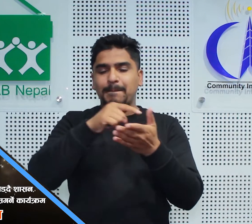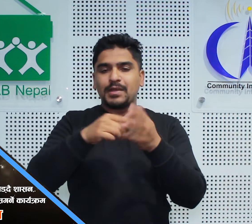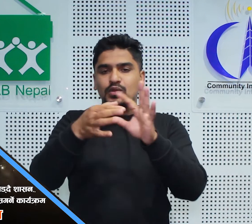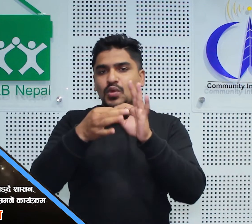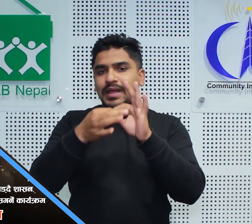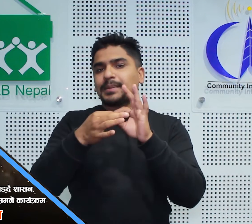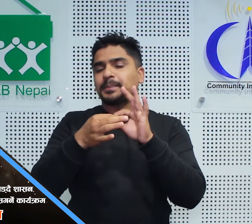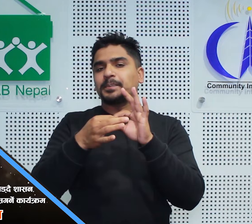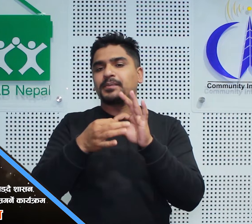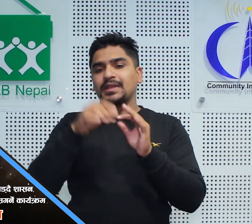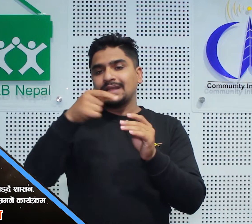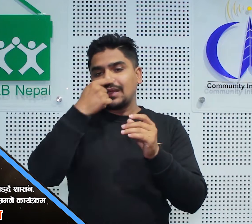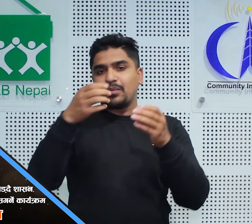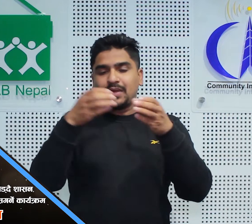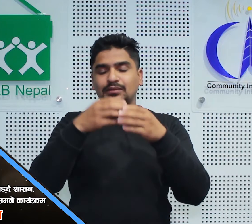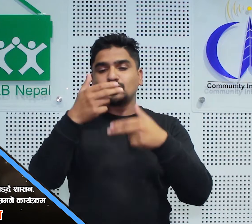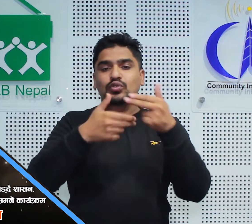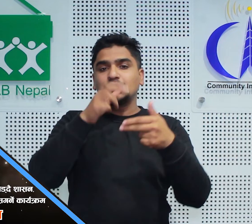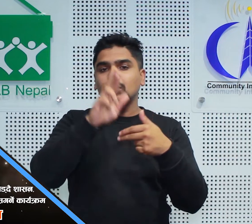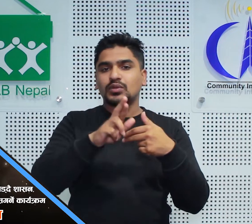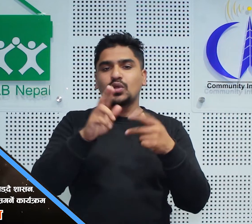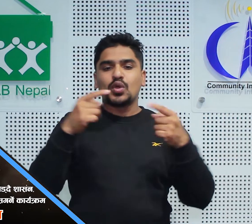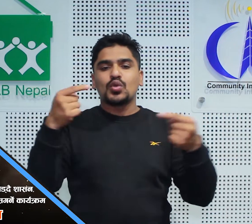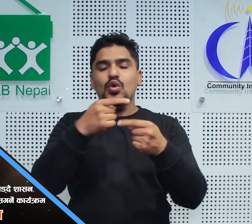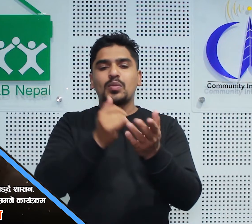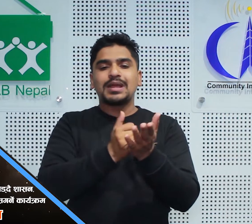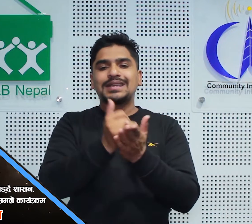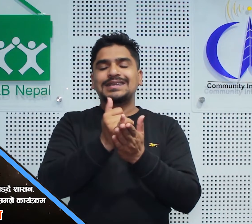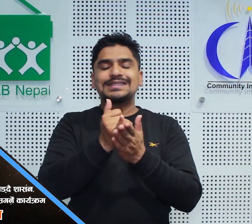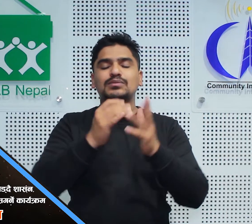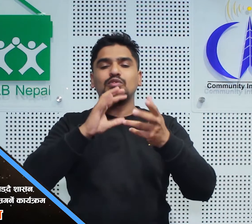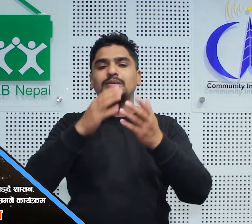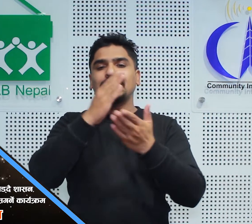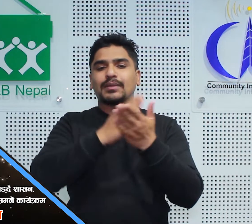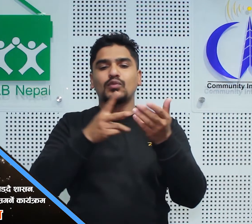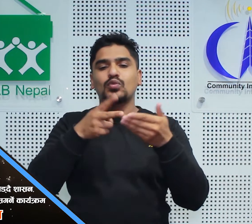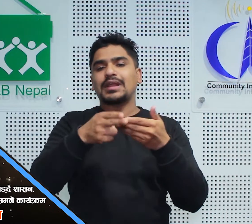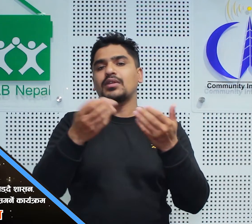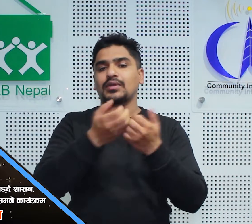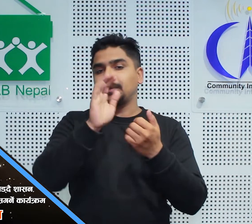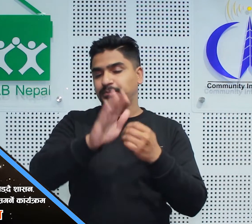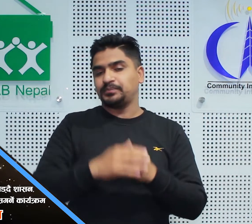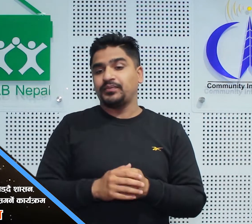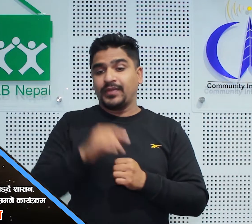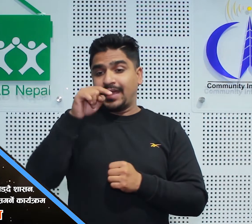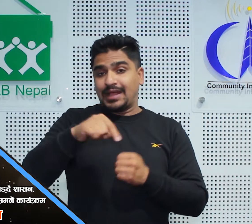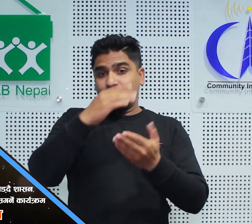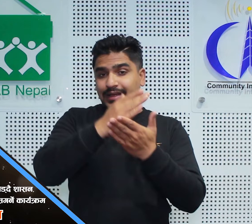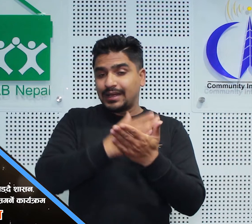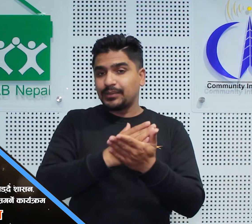सहकार्यमा यस गाउँपालिकामा चलिरहेको नमुना कृषि उद्यम कार्यक्रमको उद्घाटन गर्न गइरहेका छौँ। आजको कार्यक्रमको